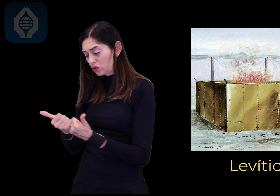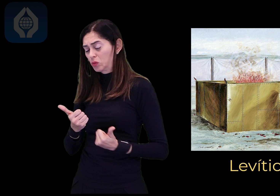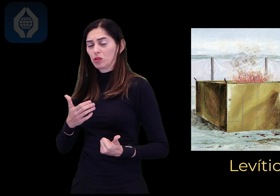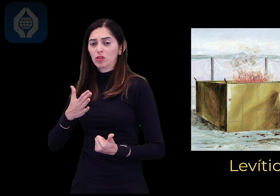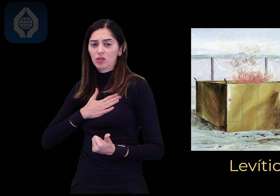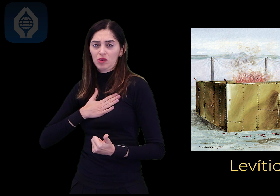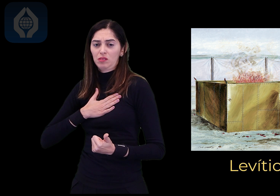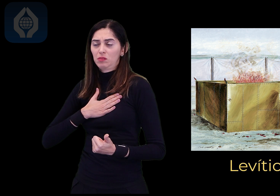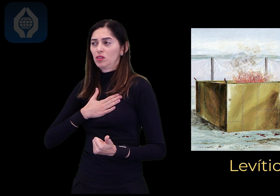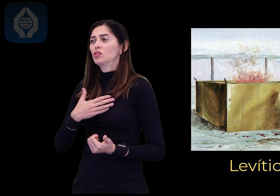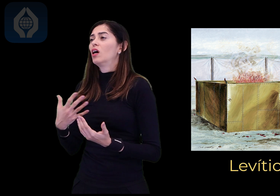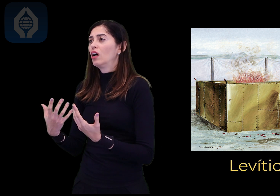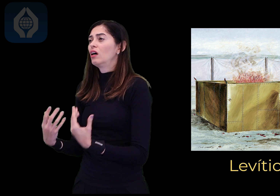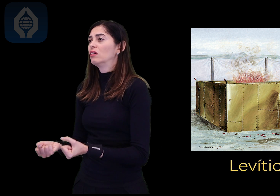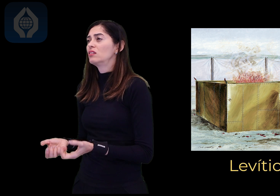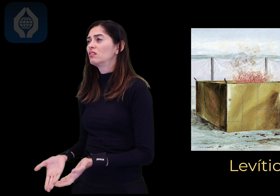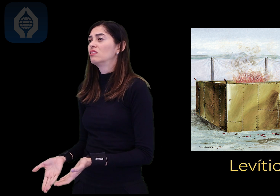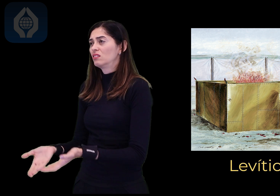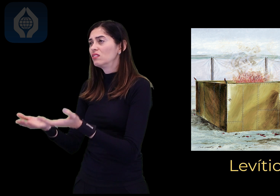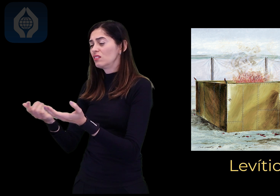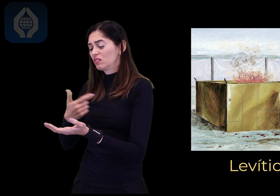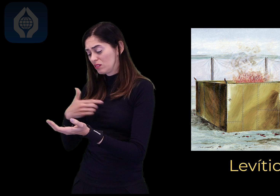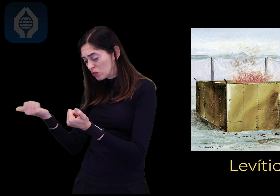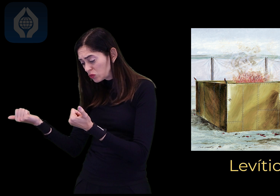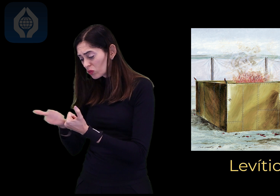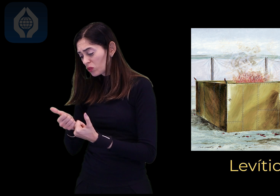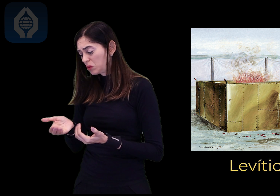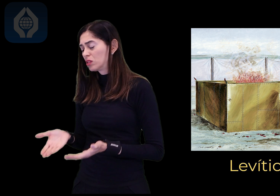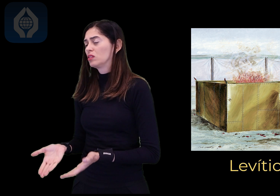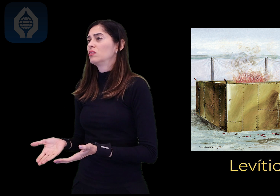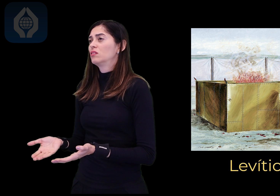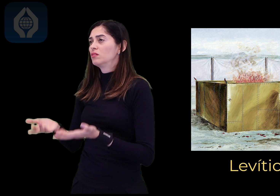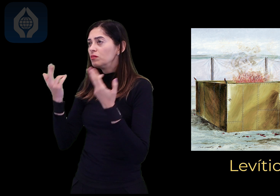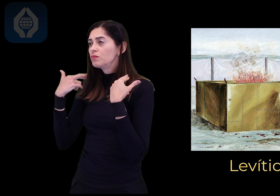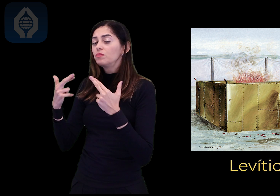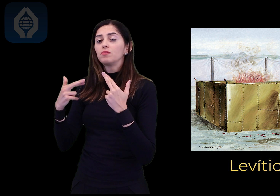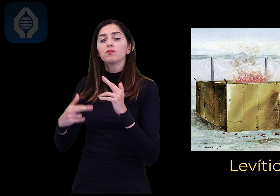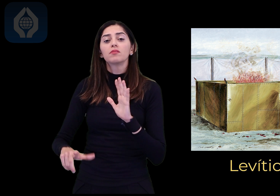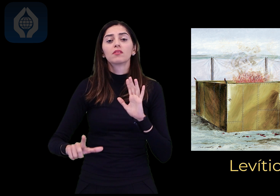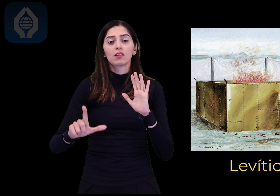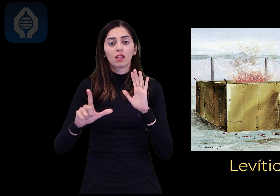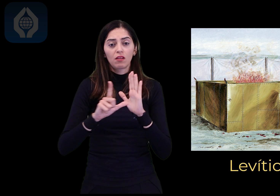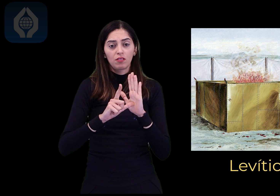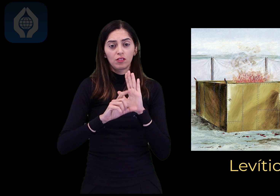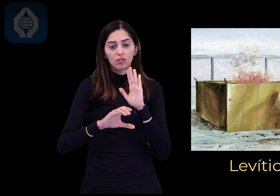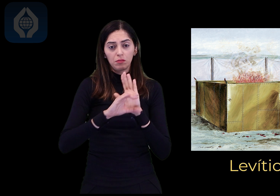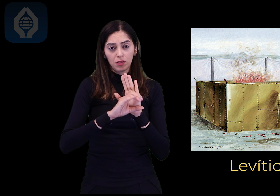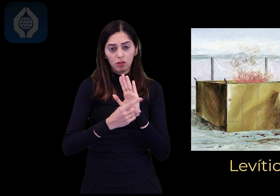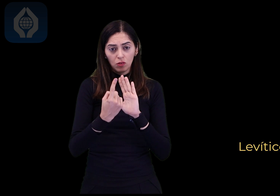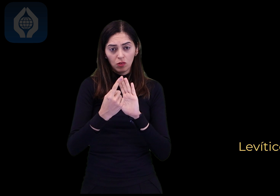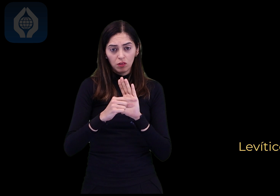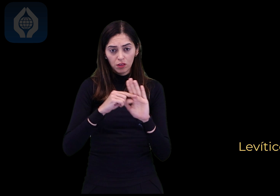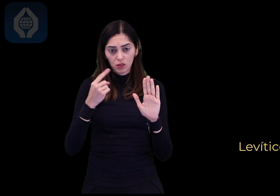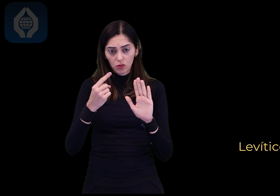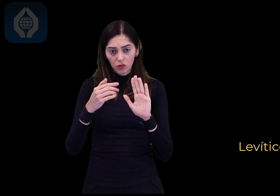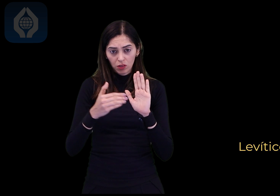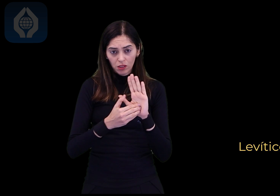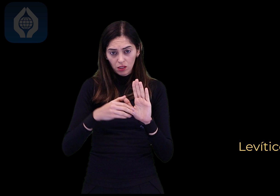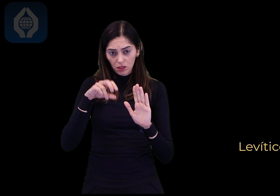que aceitasse a morte do animal em vez da sua. Levíticos 1, 1 a 5. Deus permitia